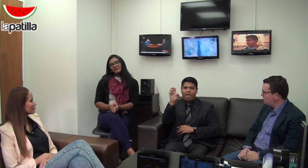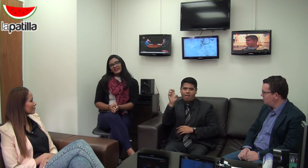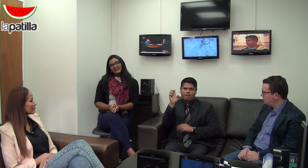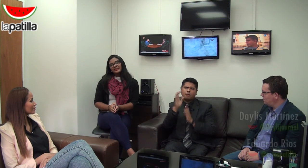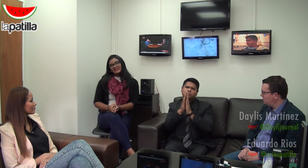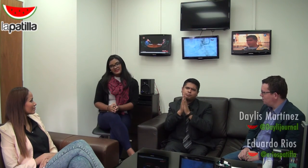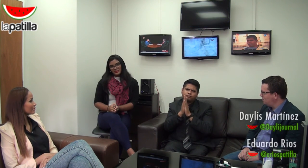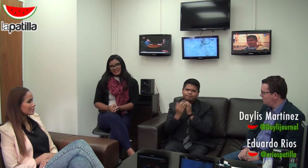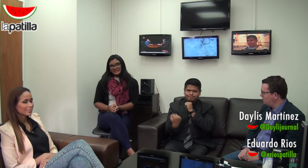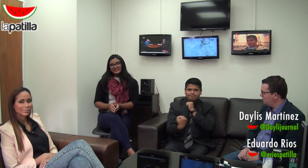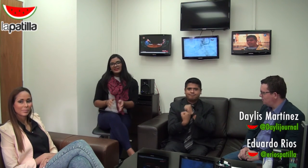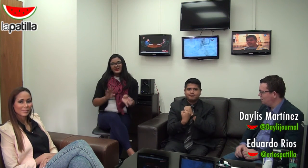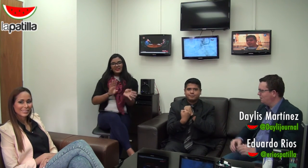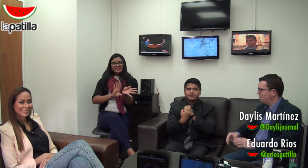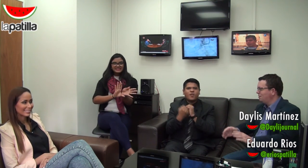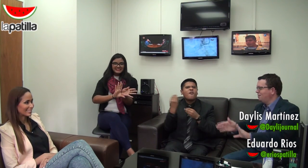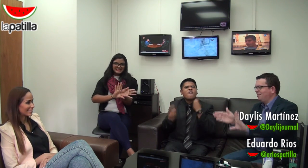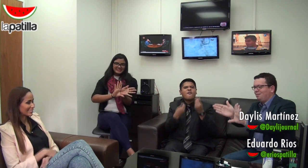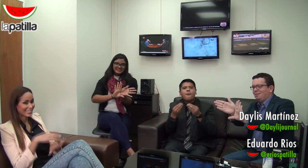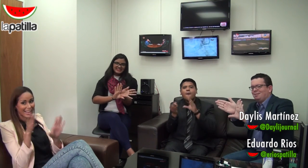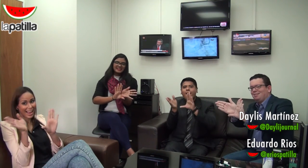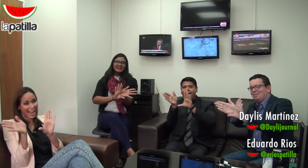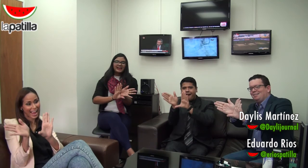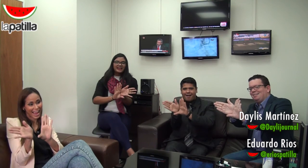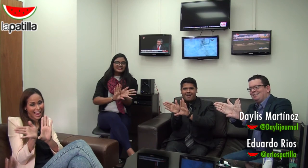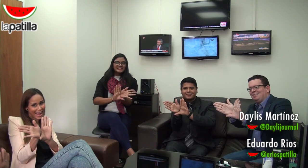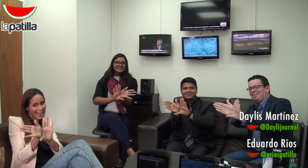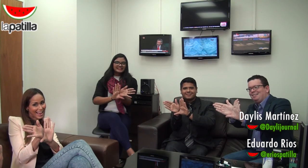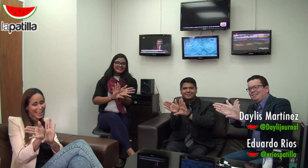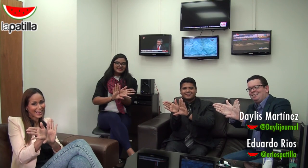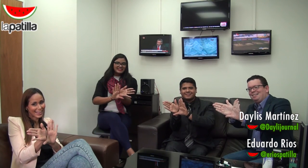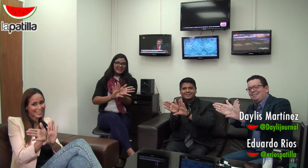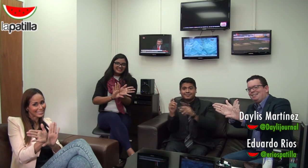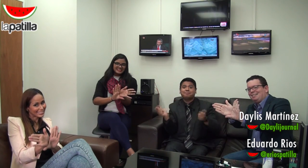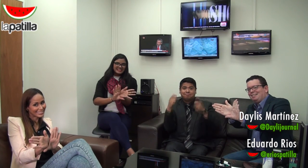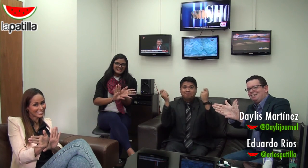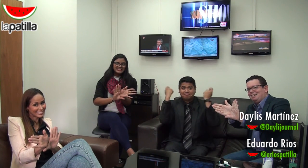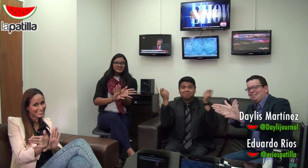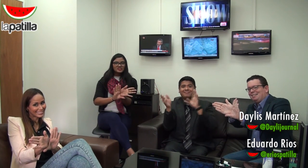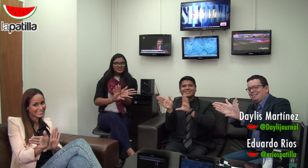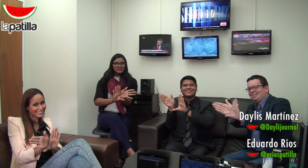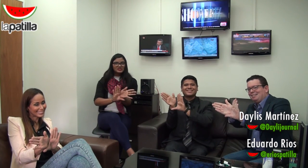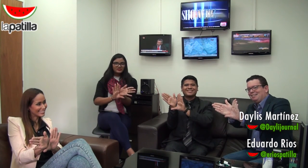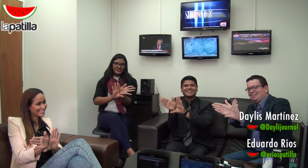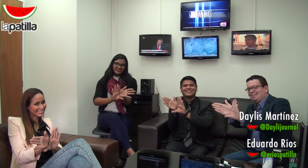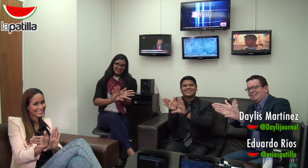pueden simbolizar con la siguiente señal. Hashtag DDHHSORDOSPE ¡Gracias!